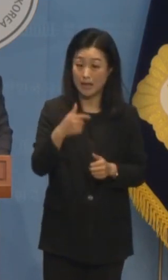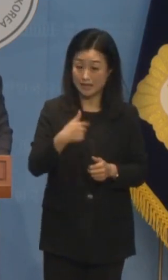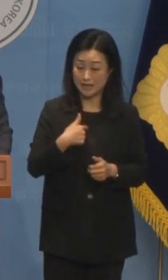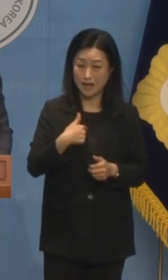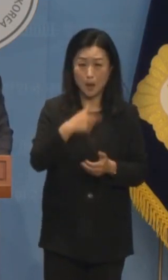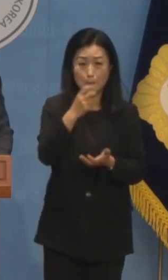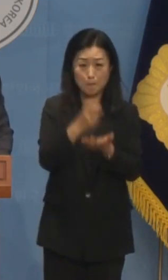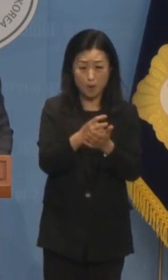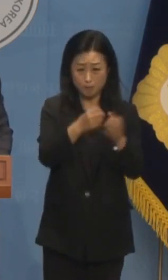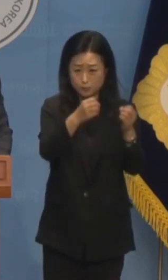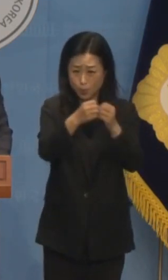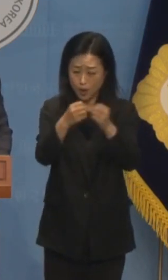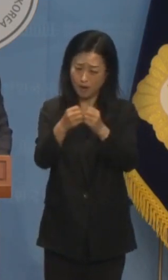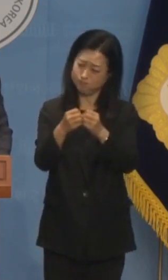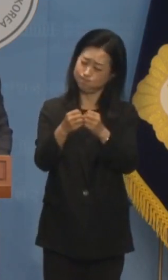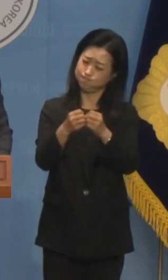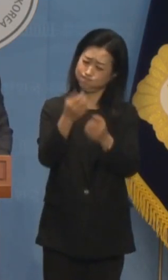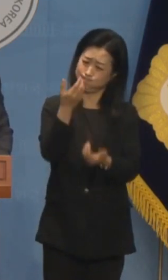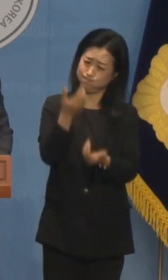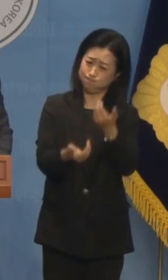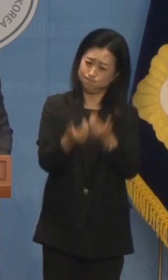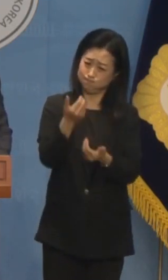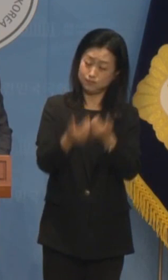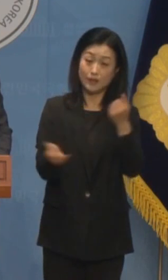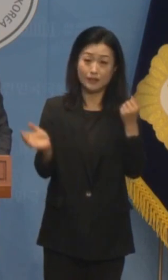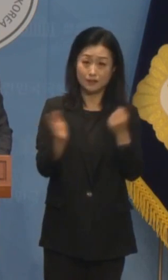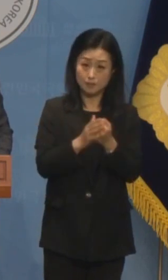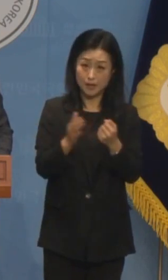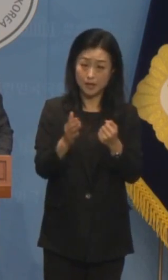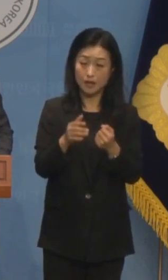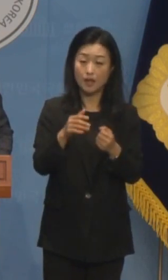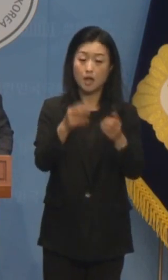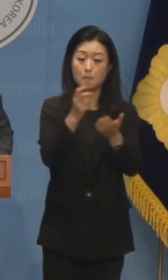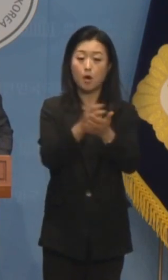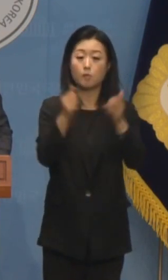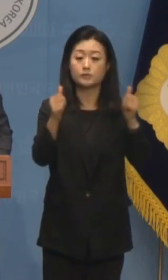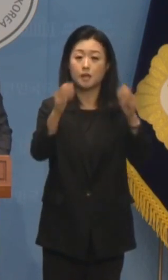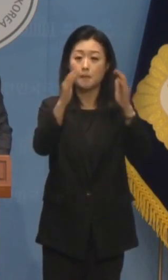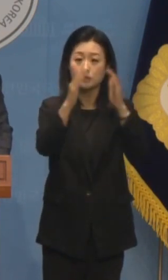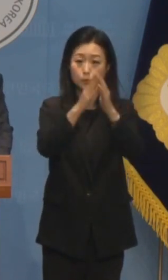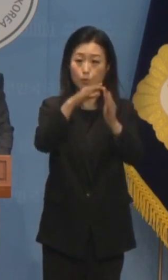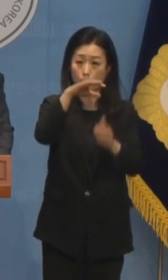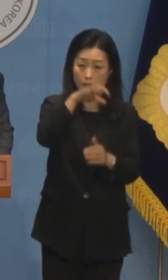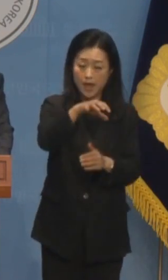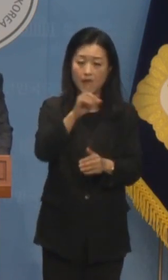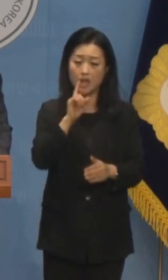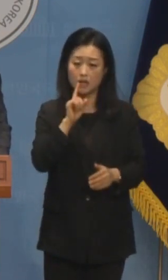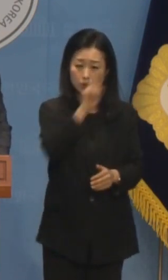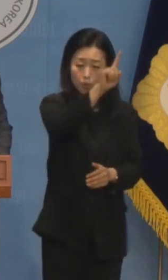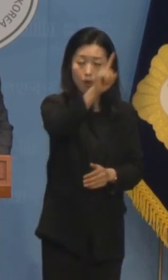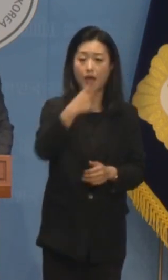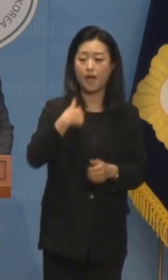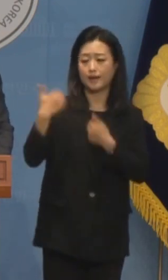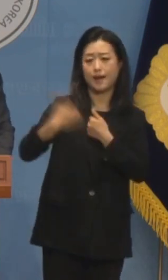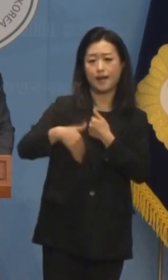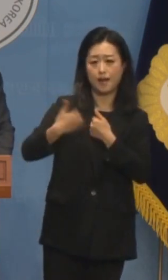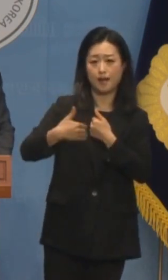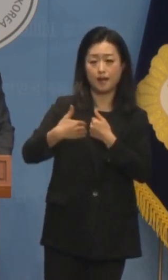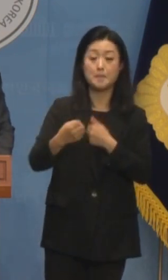법조항이 위헌 소지가 있다며 꼭 헌법 소원을 제기하라고